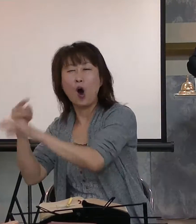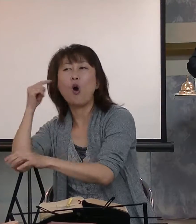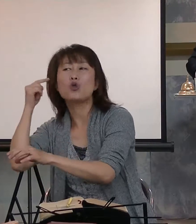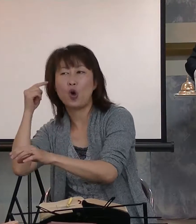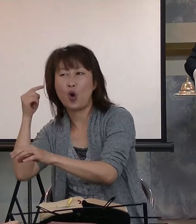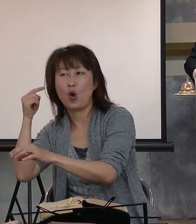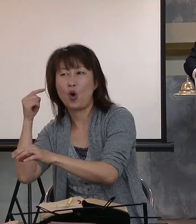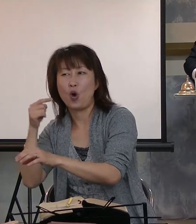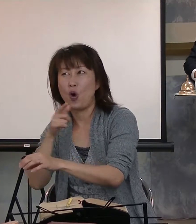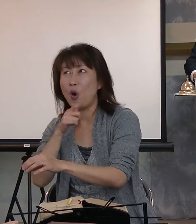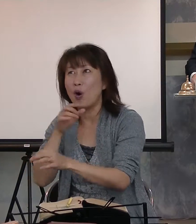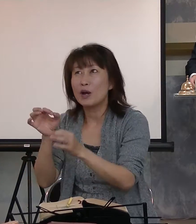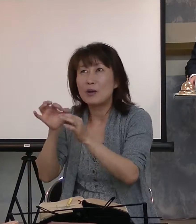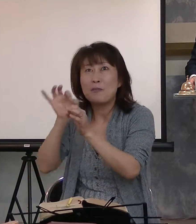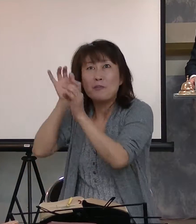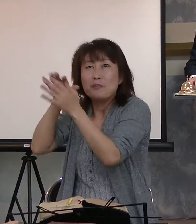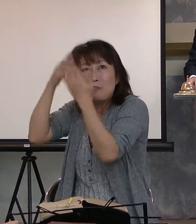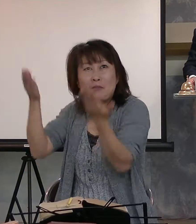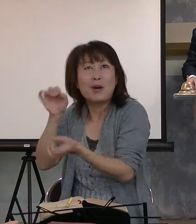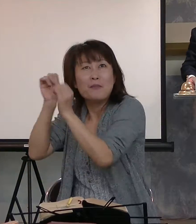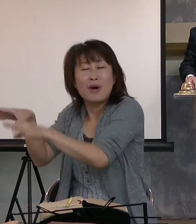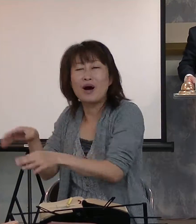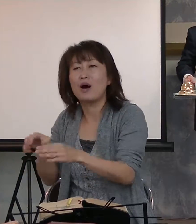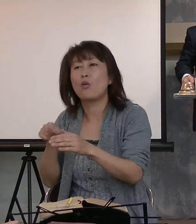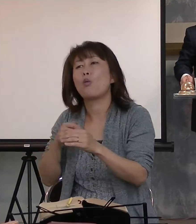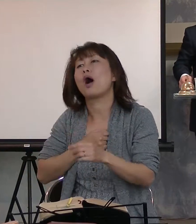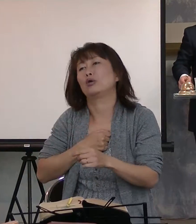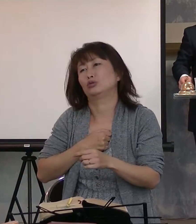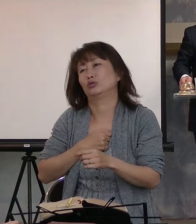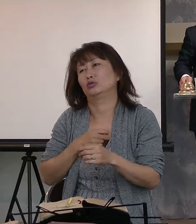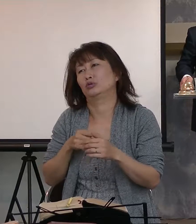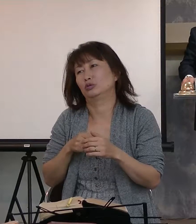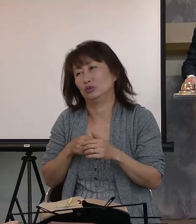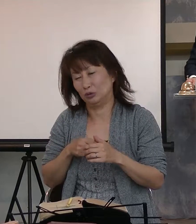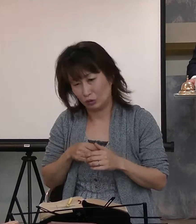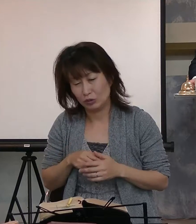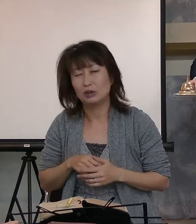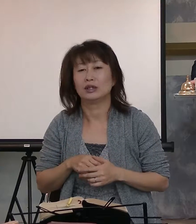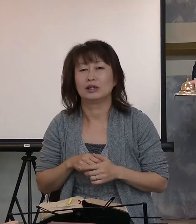がで、それをこの